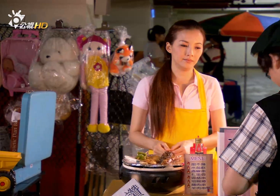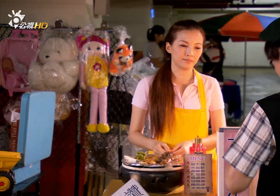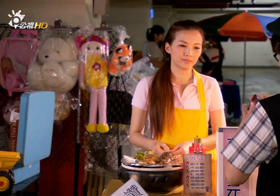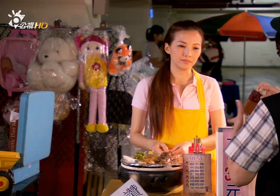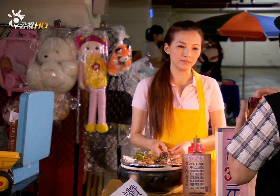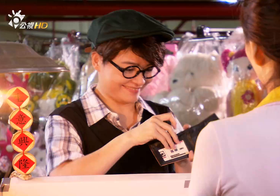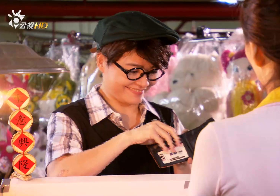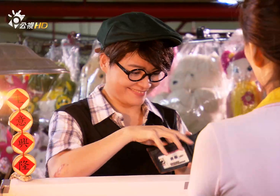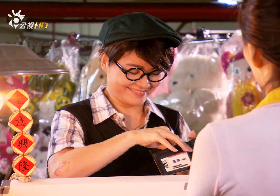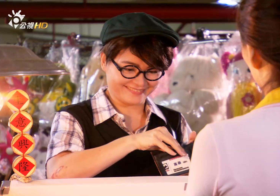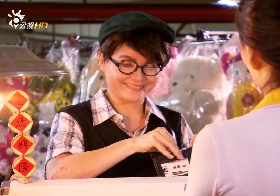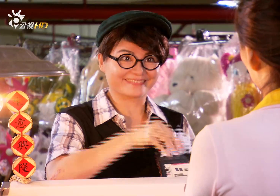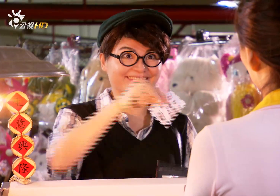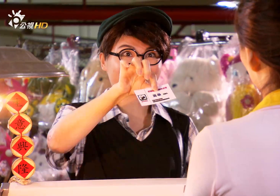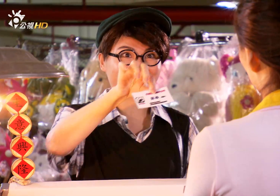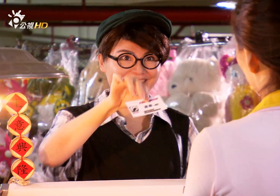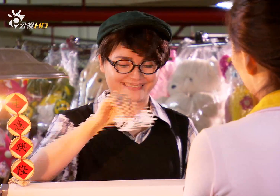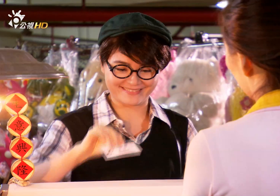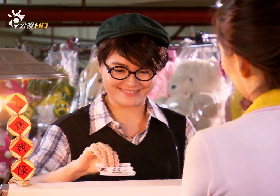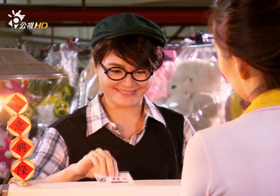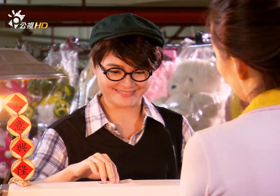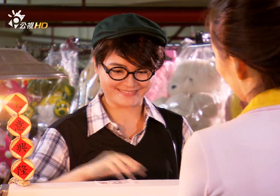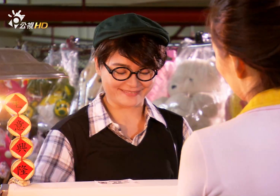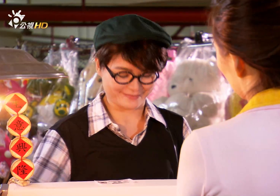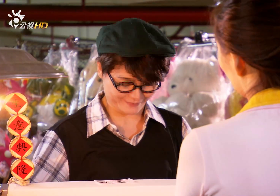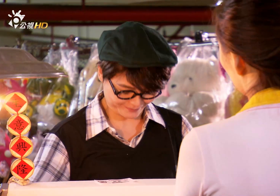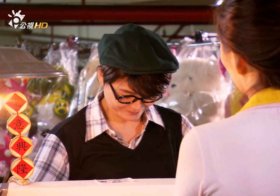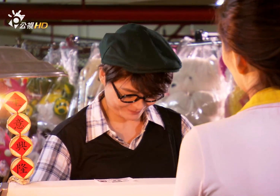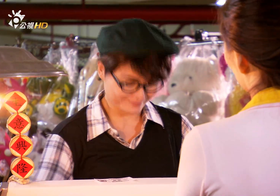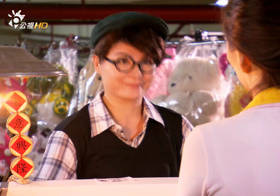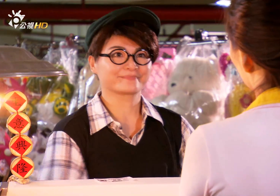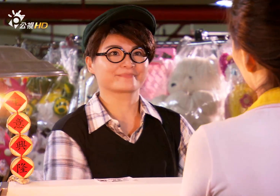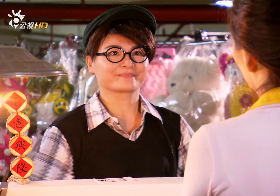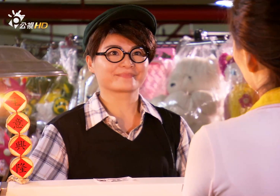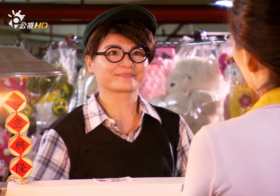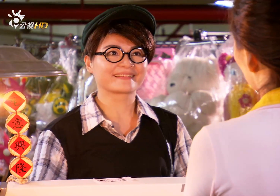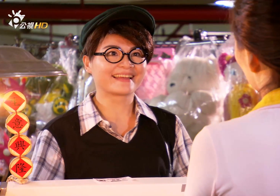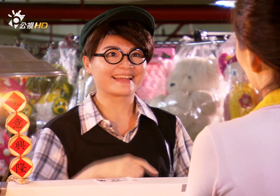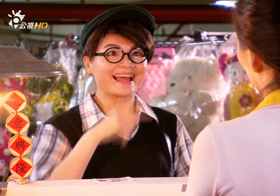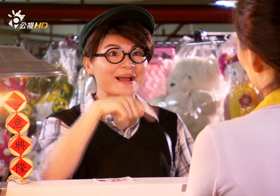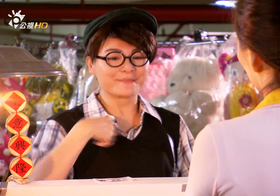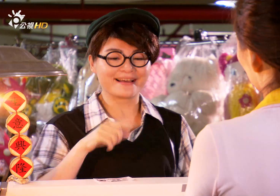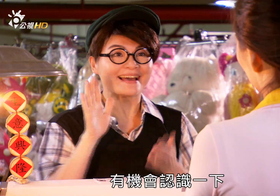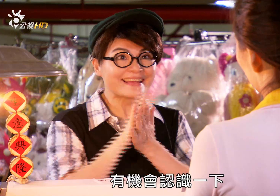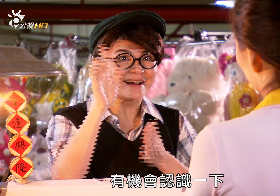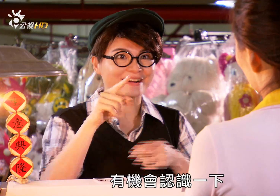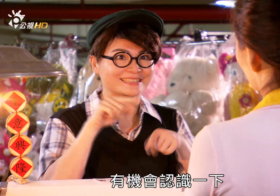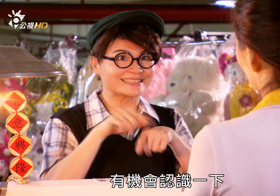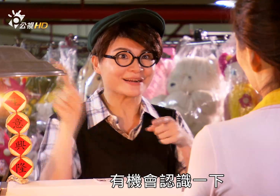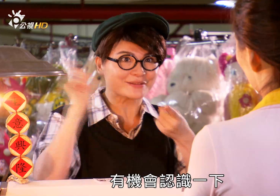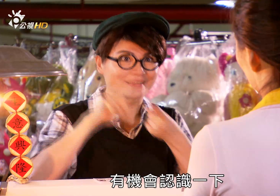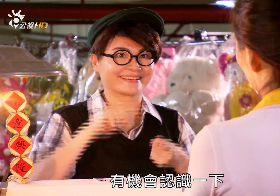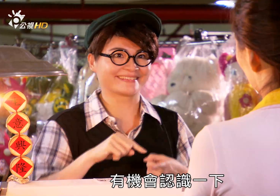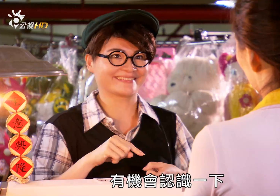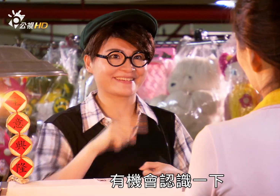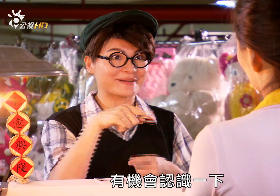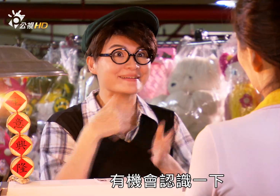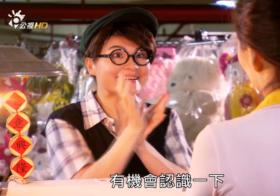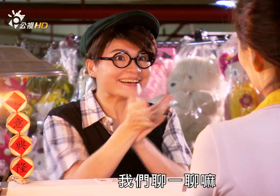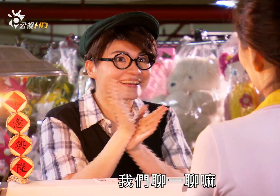喏， 有机会认识一下，我们